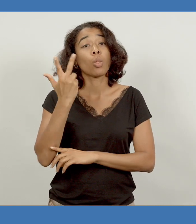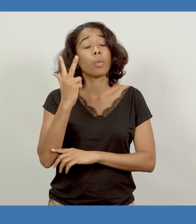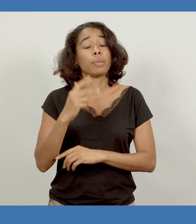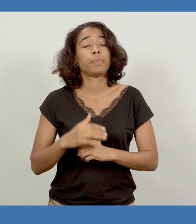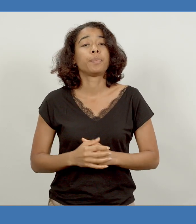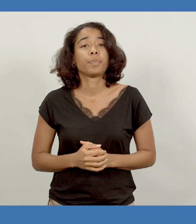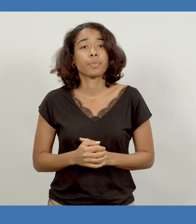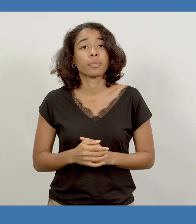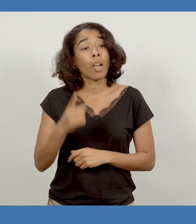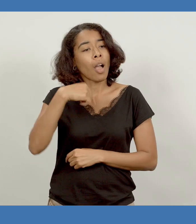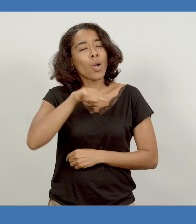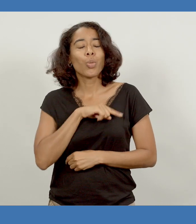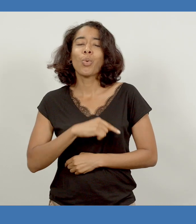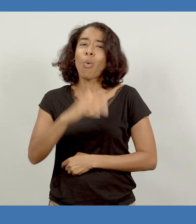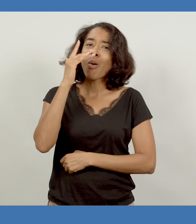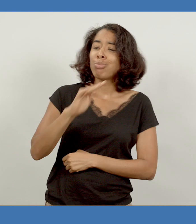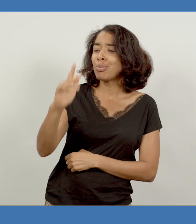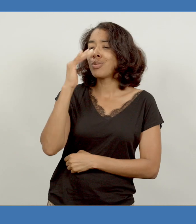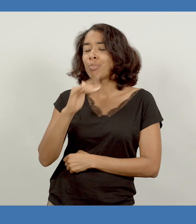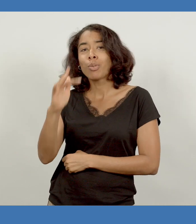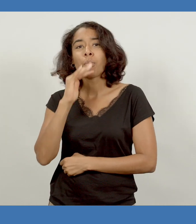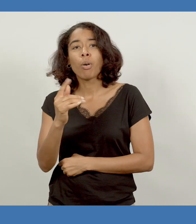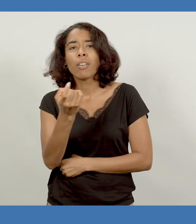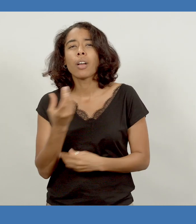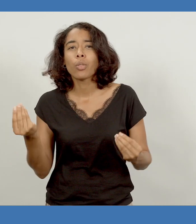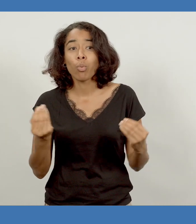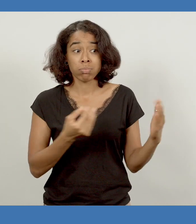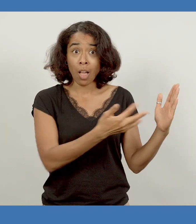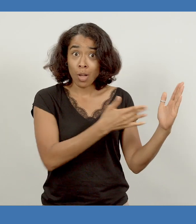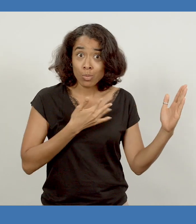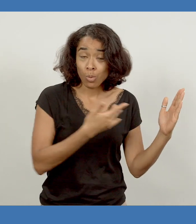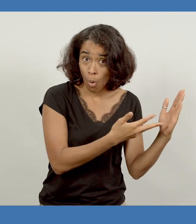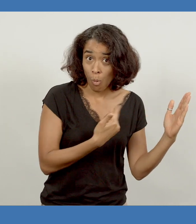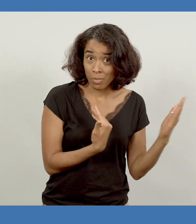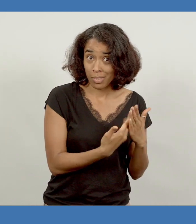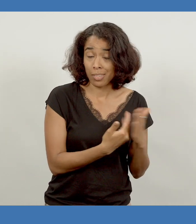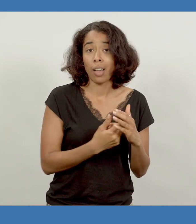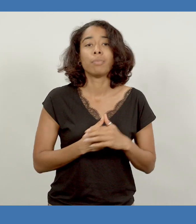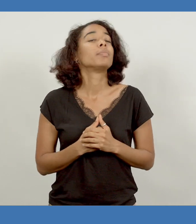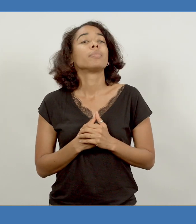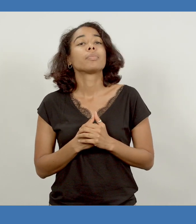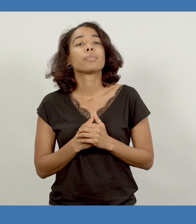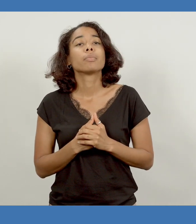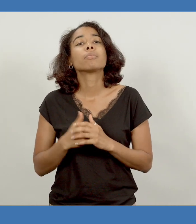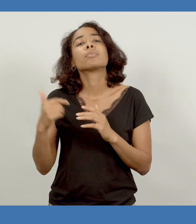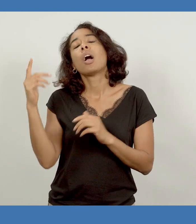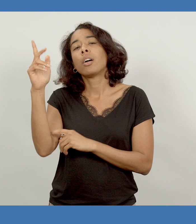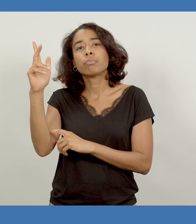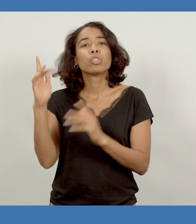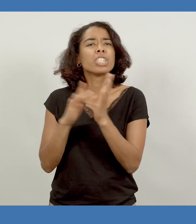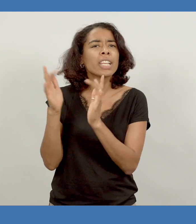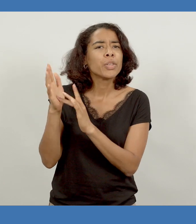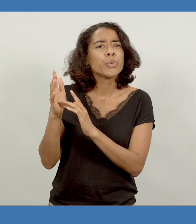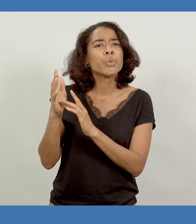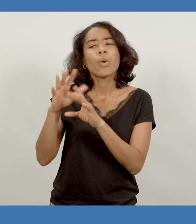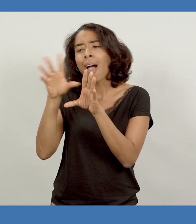Troisièmement, nous chantons ces chants. Ce sont les psaumes. Regardez quels chants Christ et les